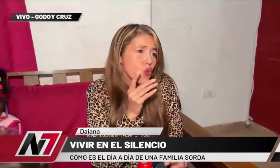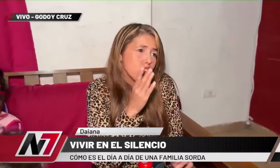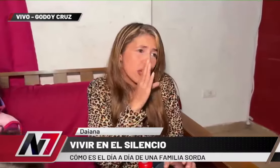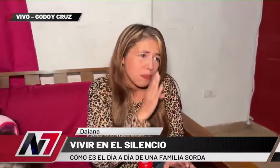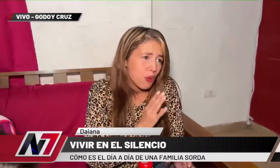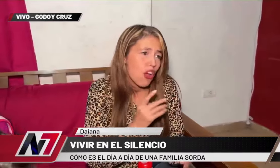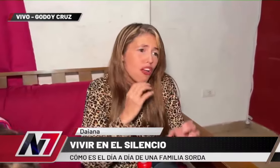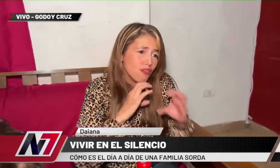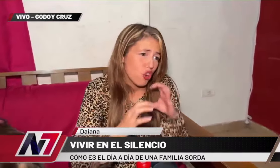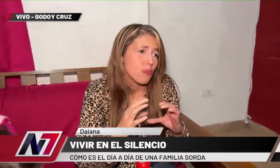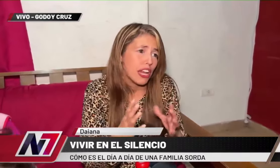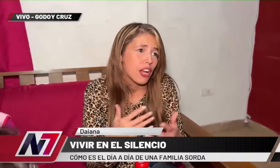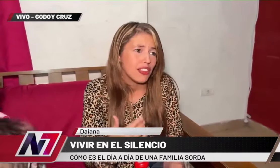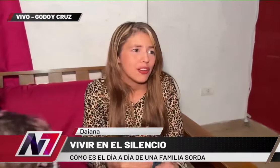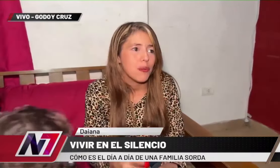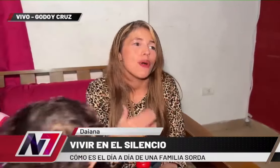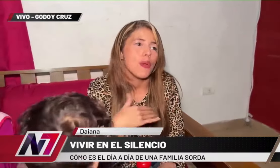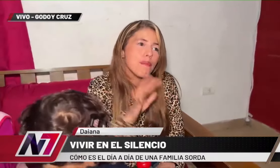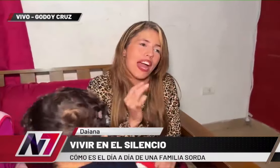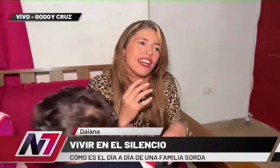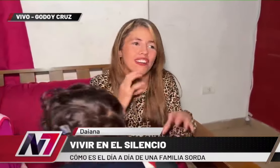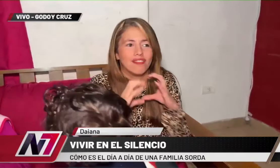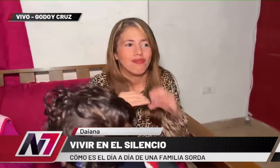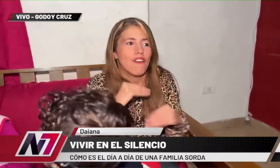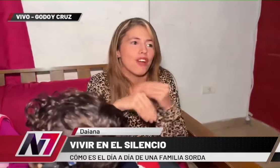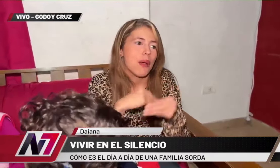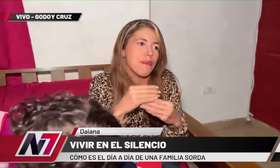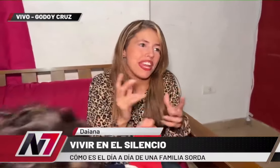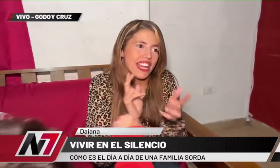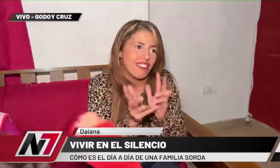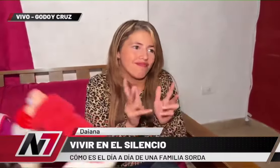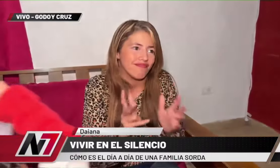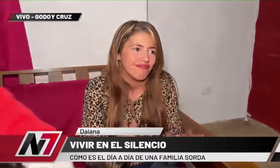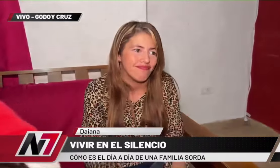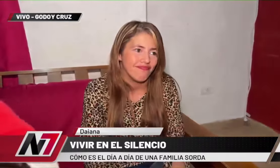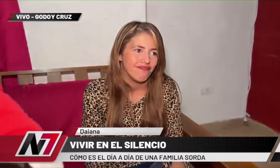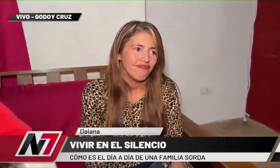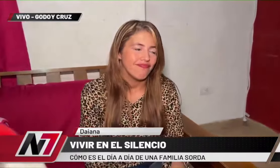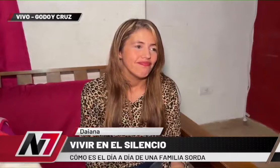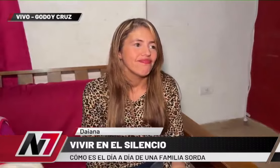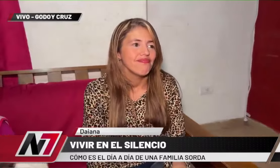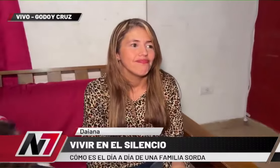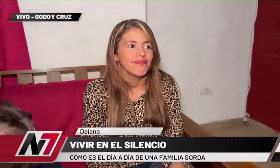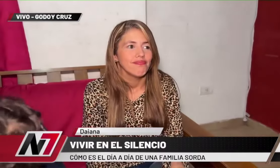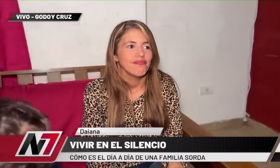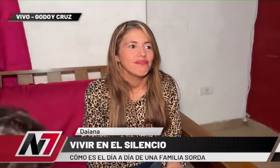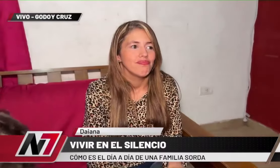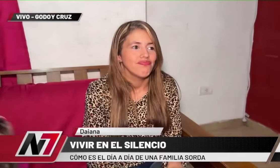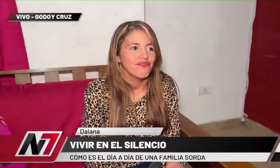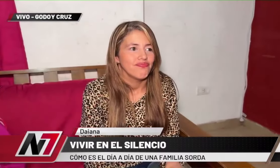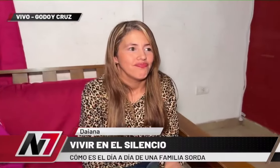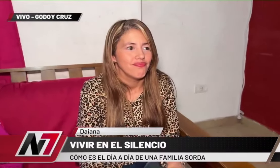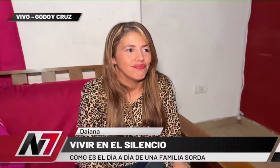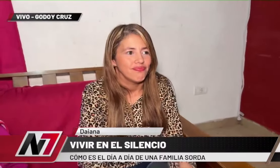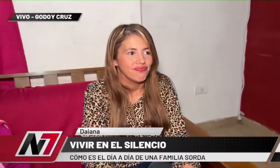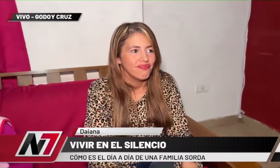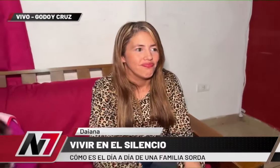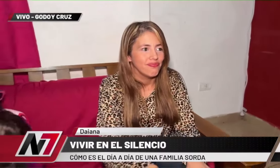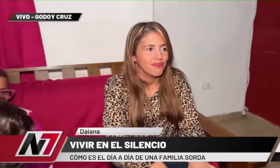me entiende, yo lo puedo decir mal, pronunciar mal, lo escribo. Claro. Pero generalmente nosotros, toda la familia, hablamos en lengua de